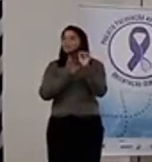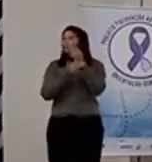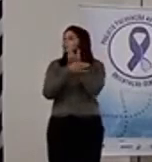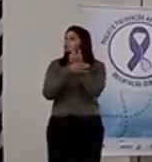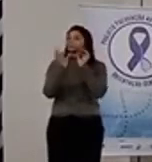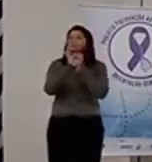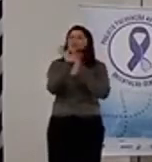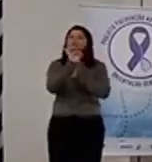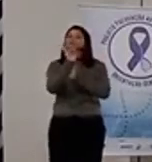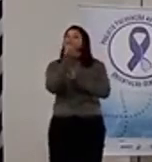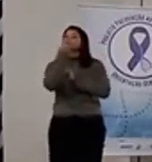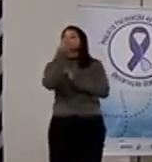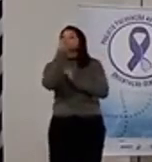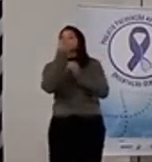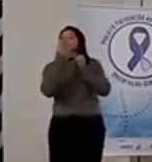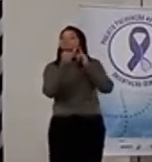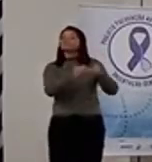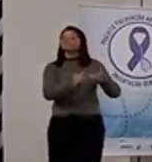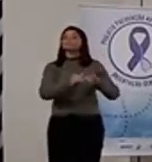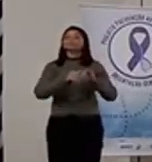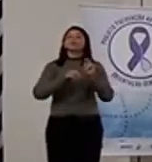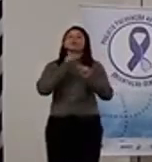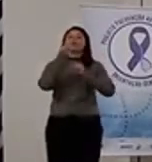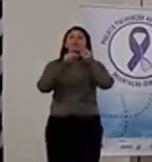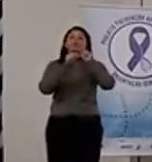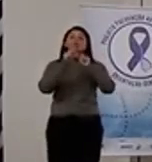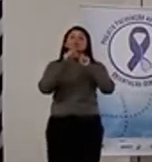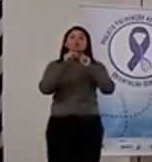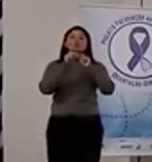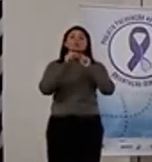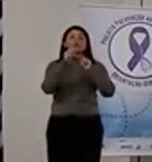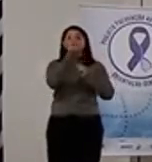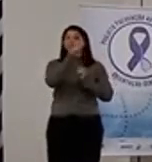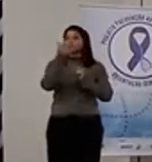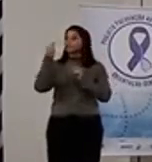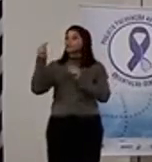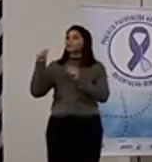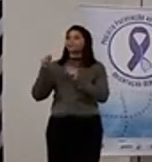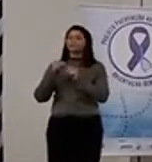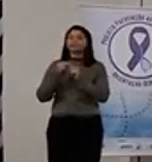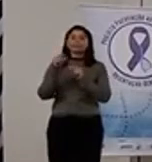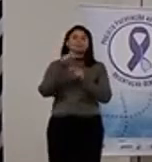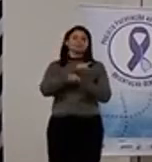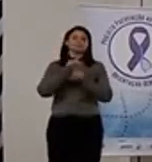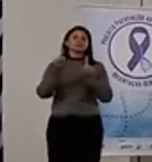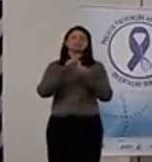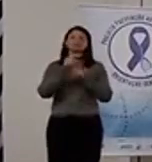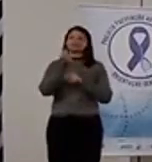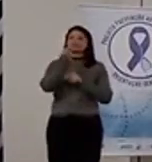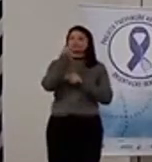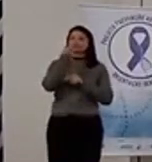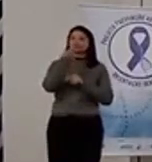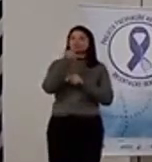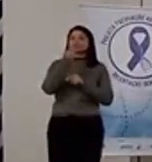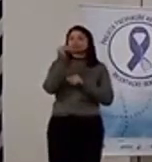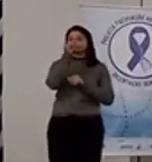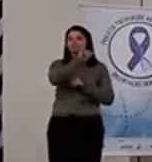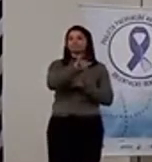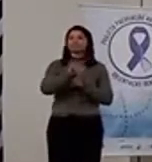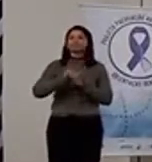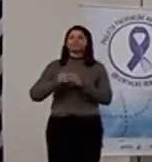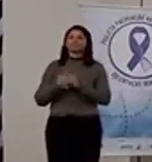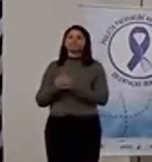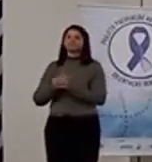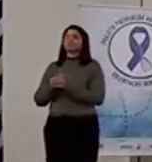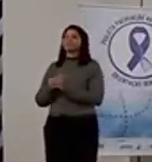gravidez. Ou vai dizer, não temos dados sobre a gravidez. Para mim, dizer que não tem dados é o mesmo que dizer o quê? Que você não deve tomar. Não